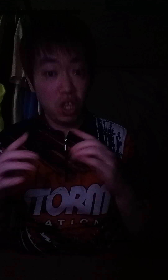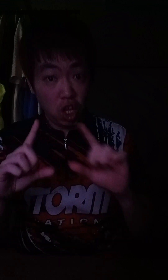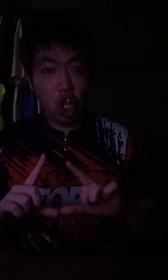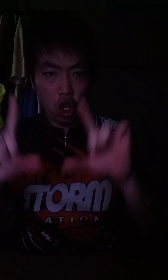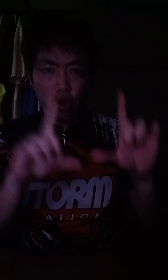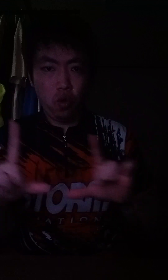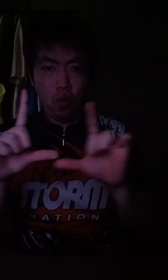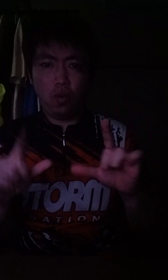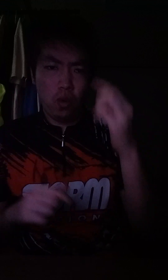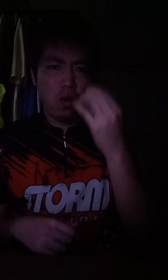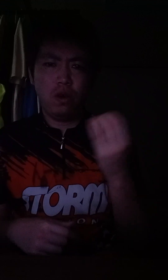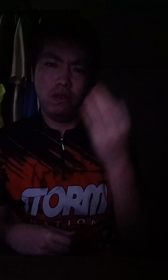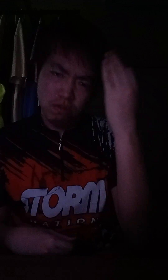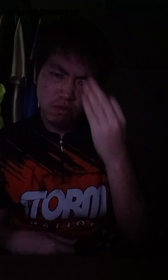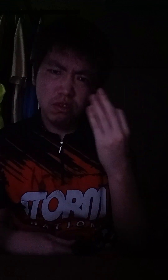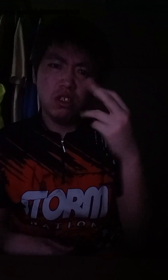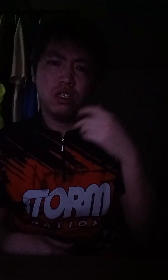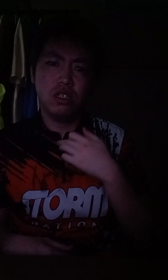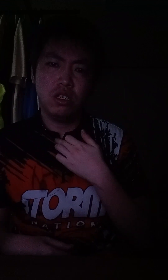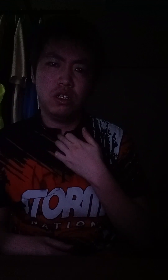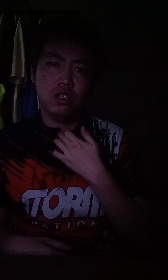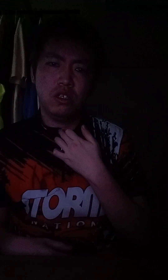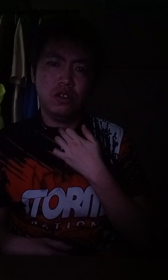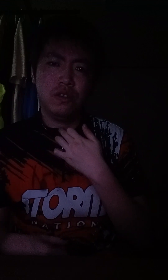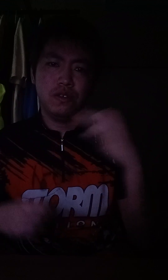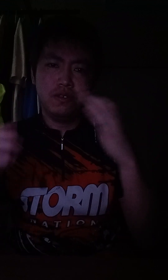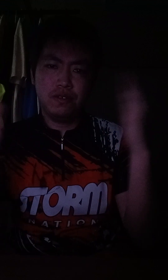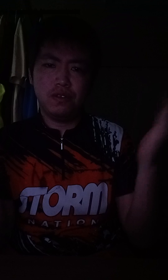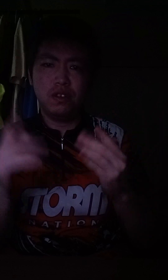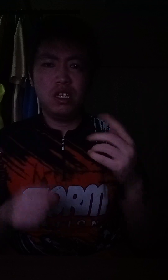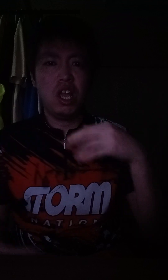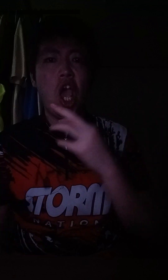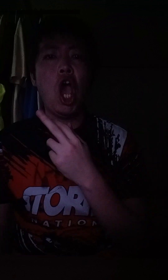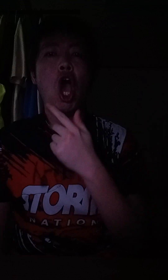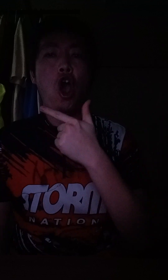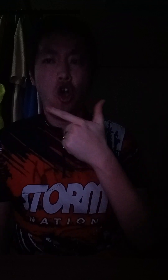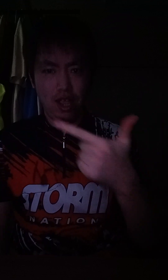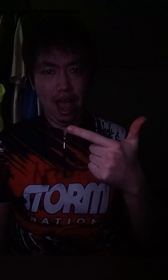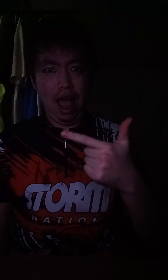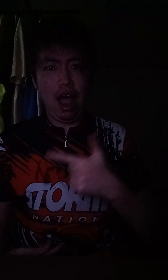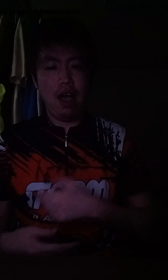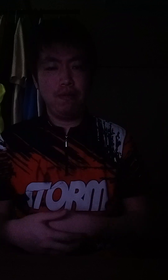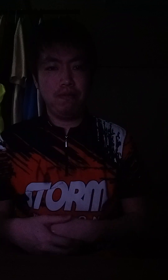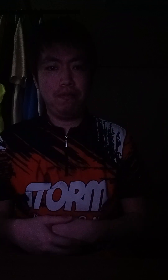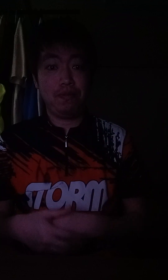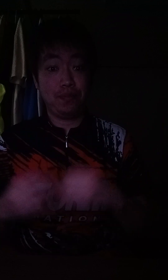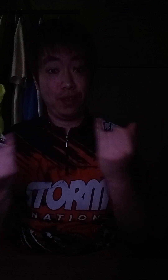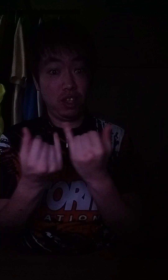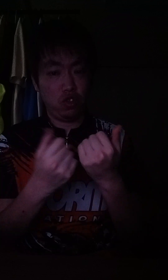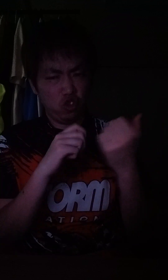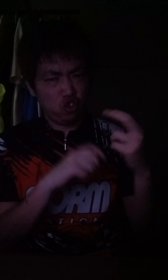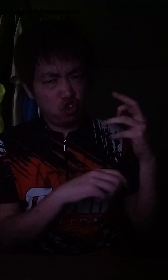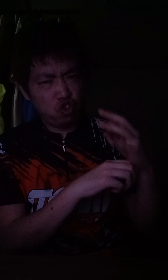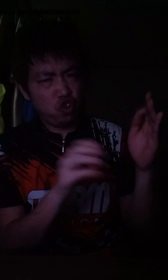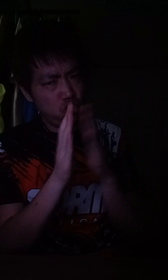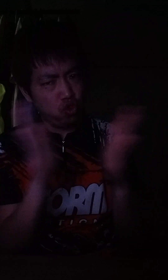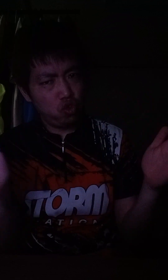태어나자마자 얼굴 한번 볼 새 없이 중환자실로 향해야 했던 현아. 항문 형성 수술을 시작으로